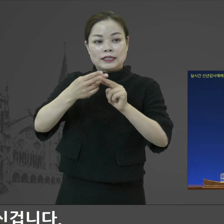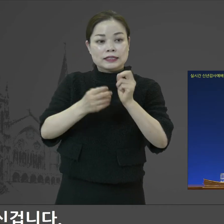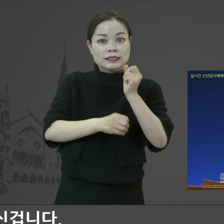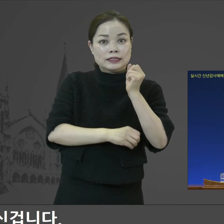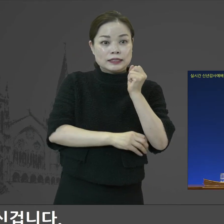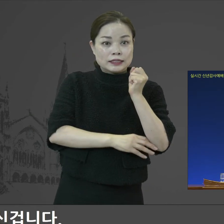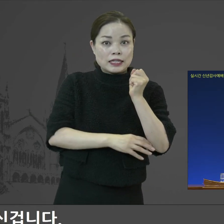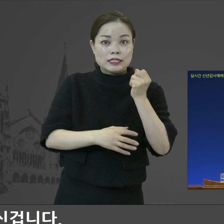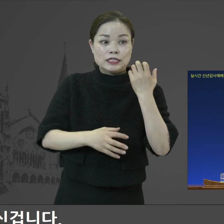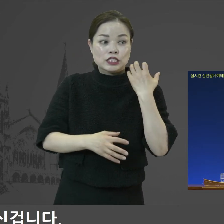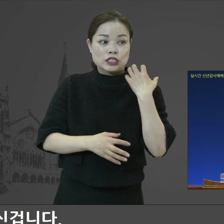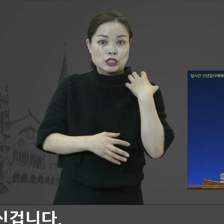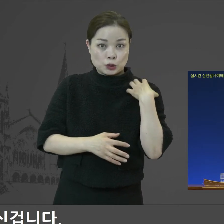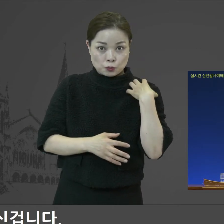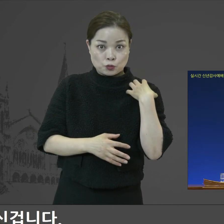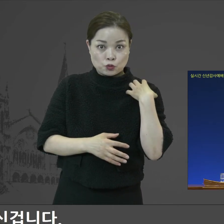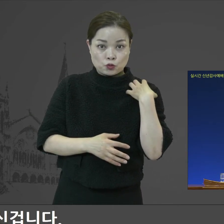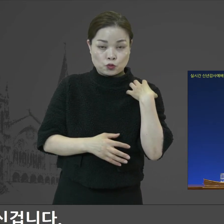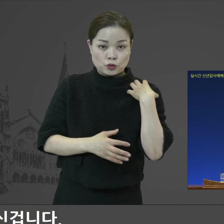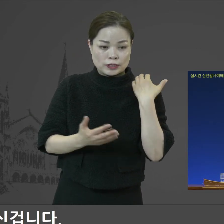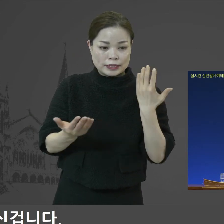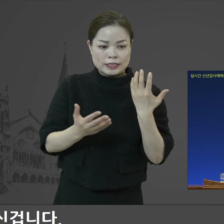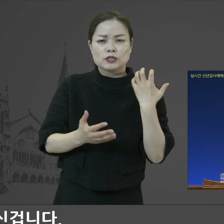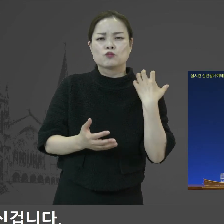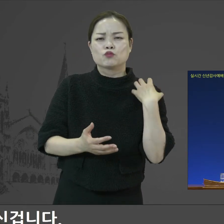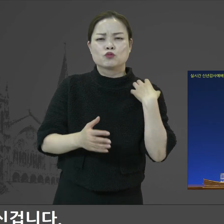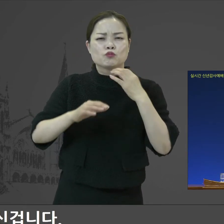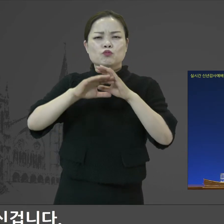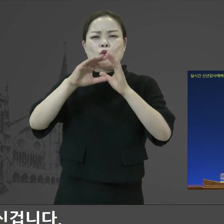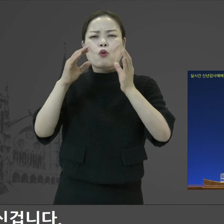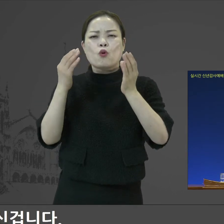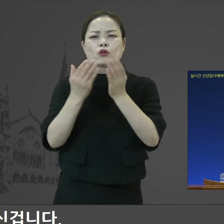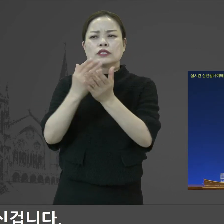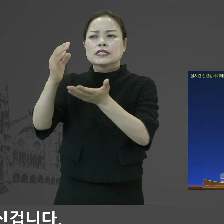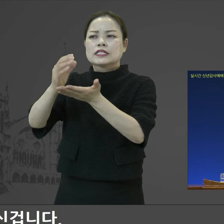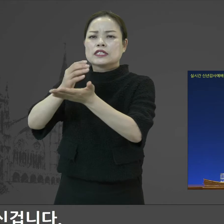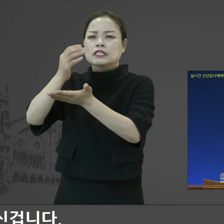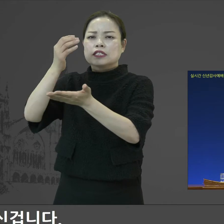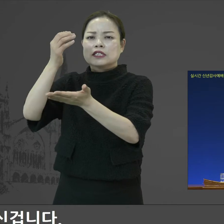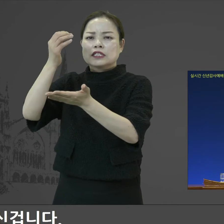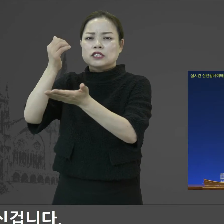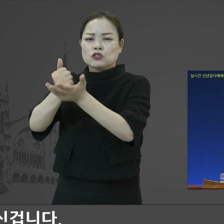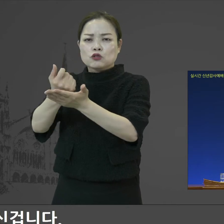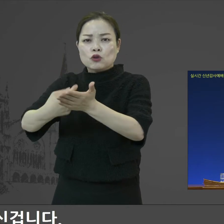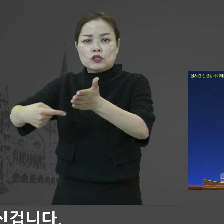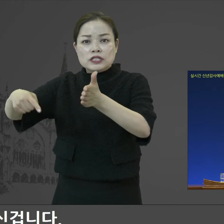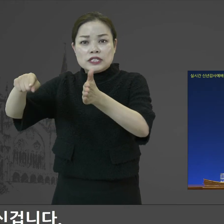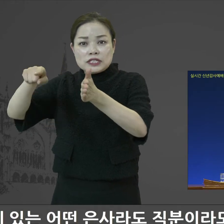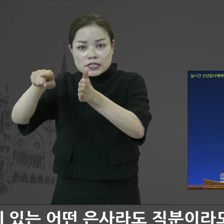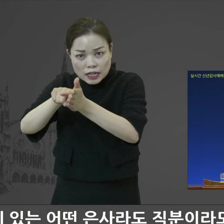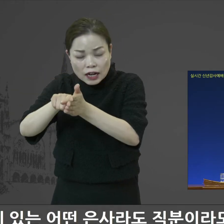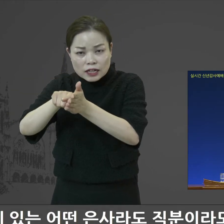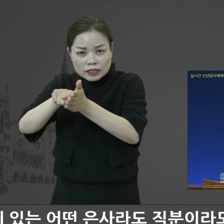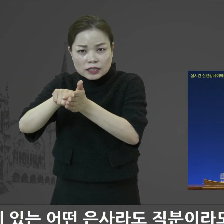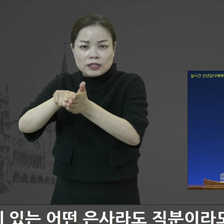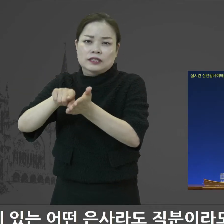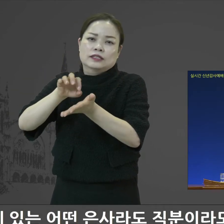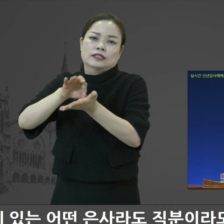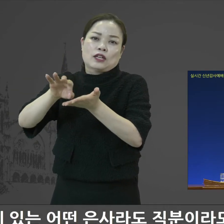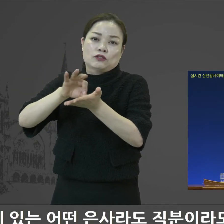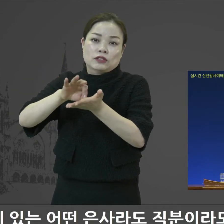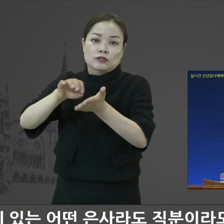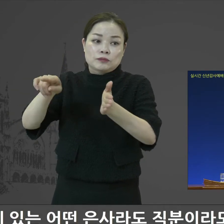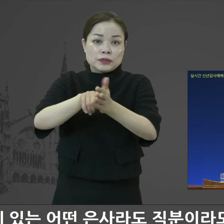근거한 직분이라도 이런 직분은 모두 그리스도의 몸을 세우는 데 사용되는 줄로